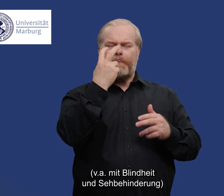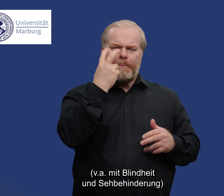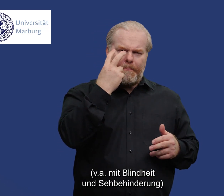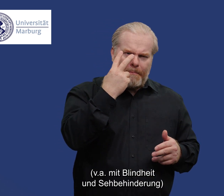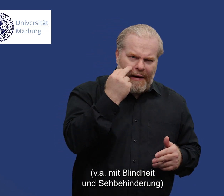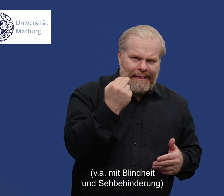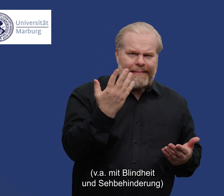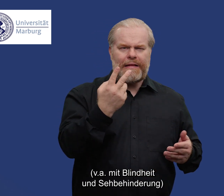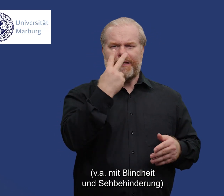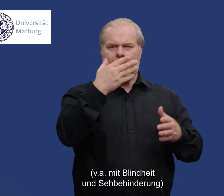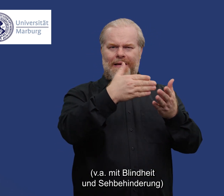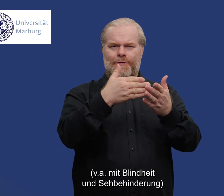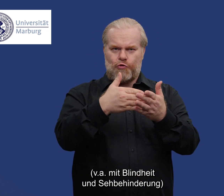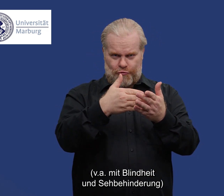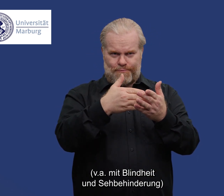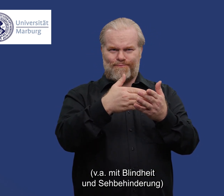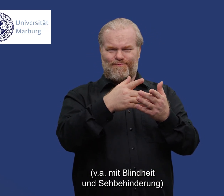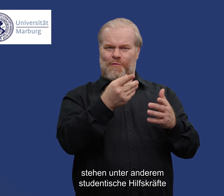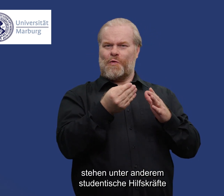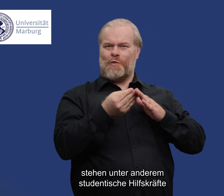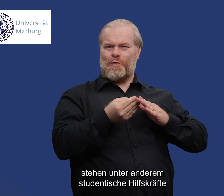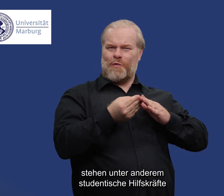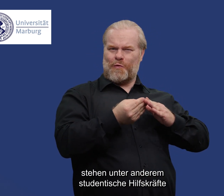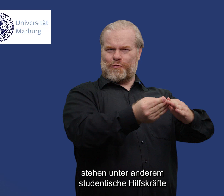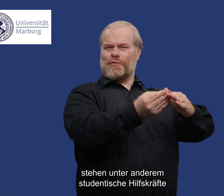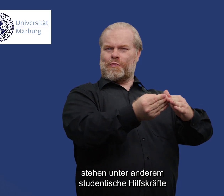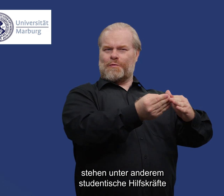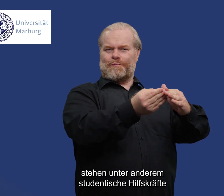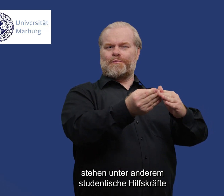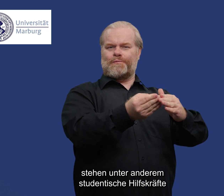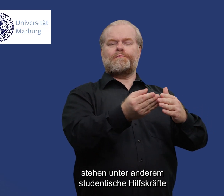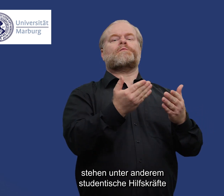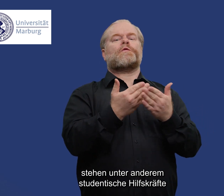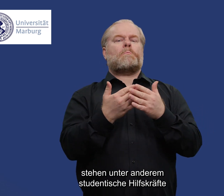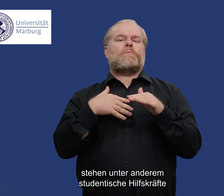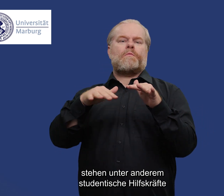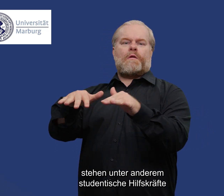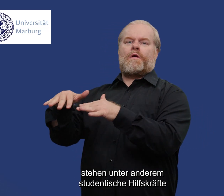stehen unter anderem studentische Hilfskräfte als sogenannte StudienhelferInnen zur Verfügung.